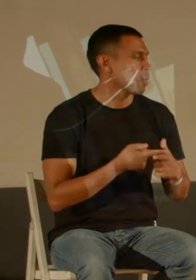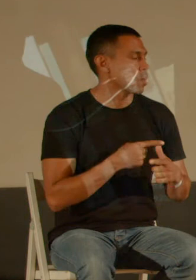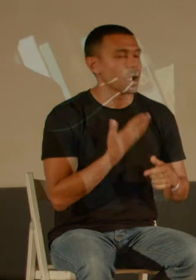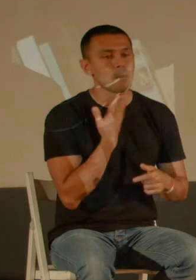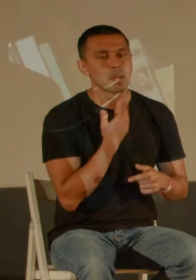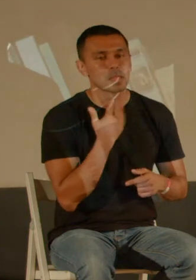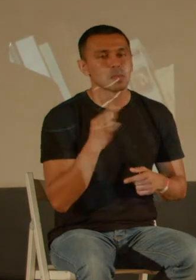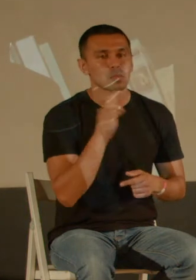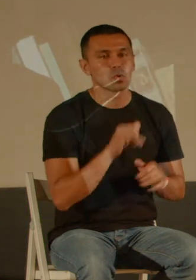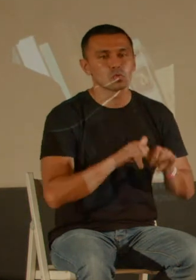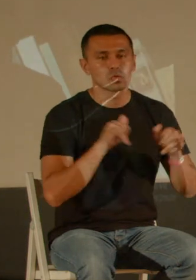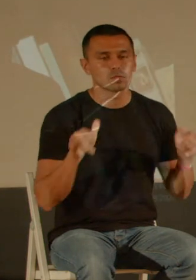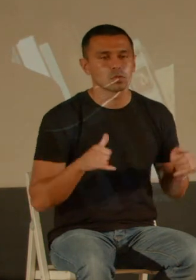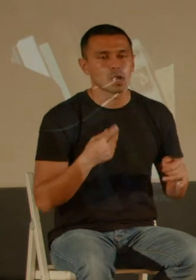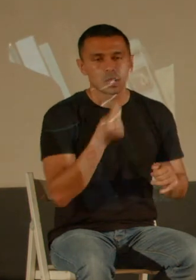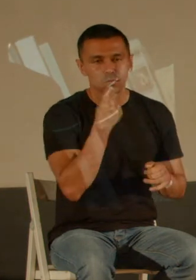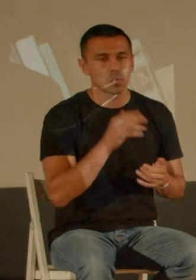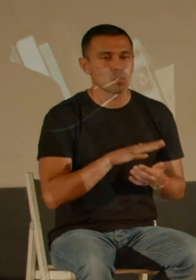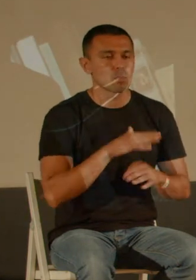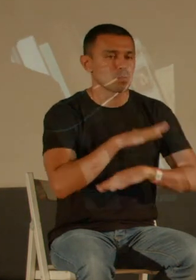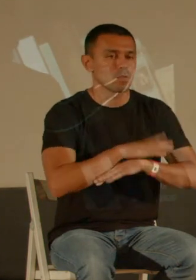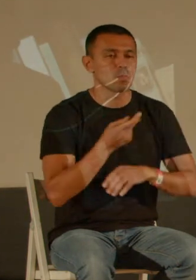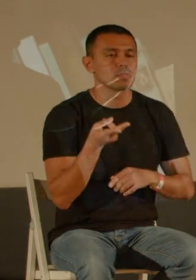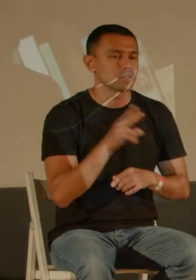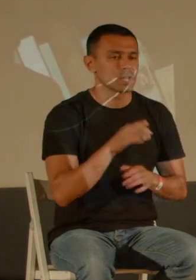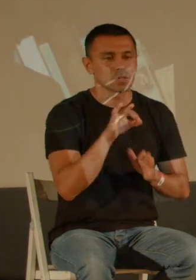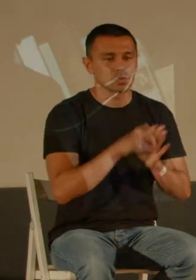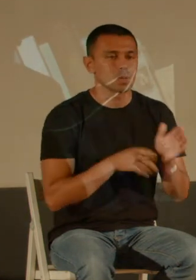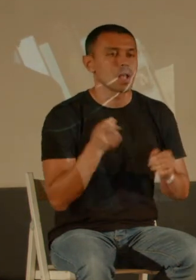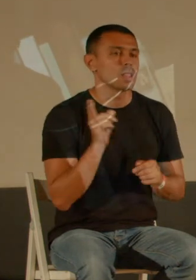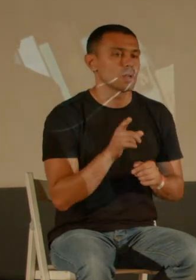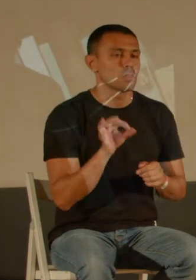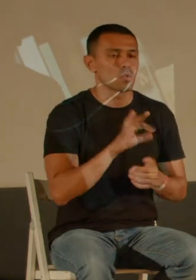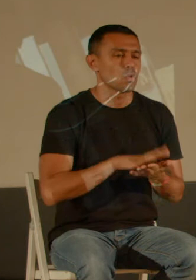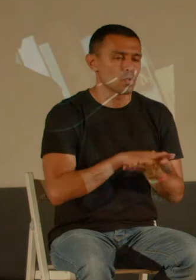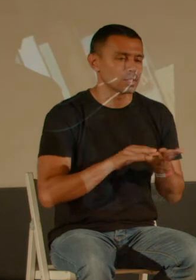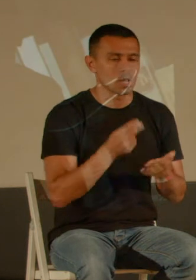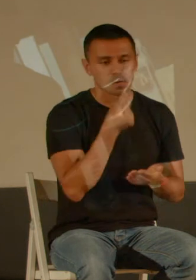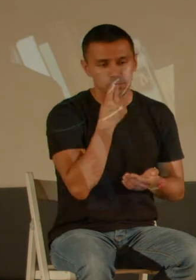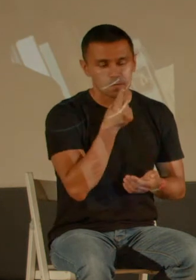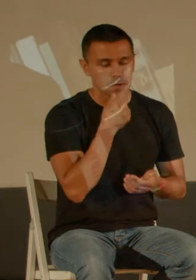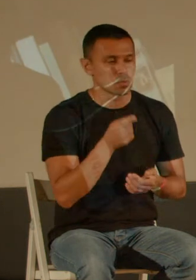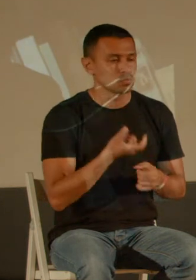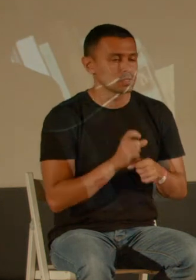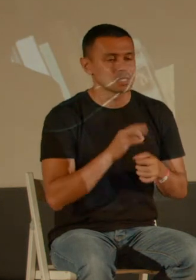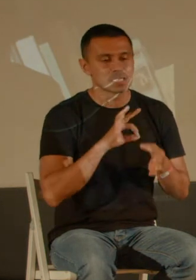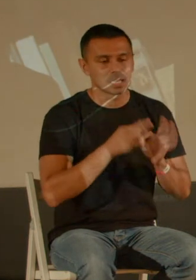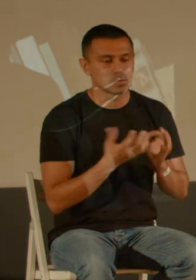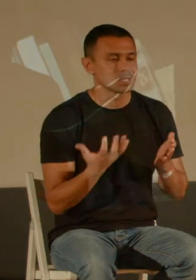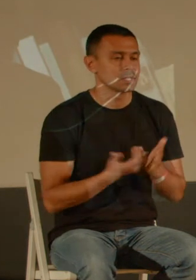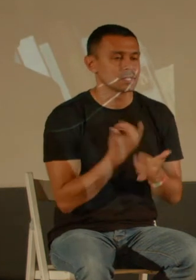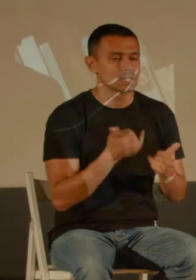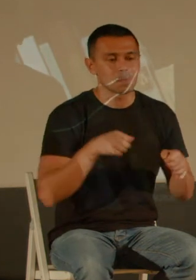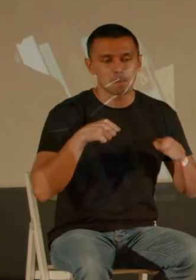апетити про розлади харчової поведінки, або дві разом. Але про розлади харчової поведінки дуже складно знайти